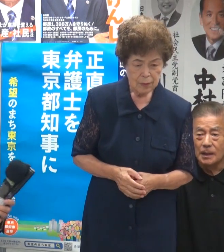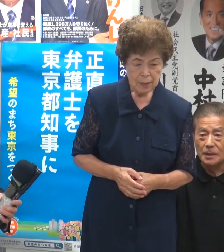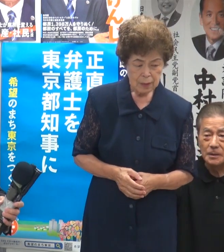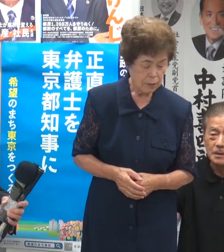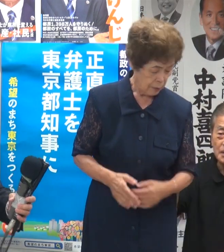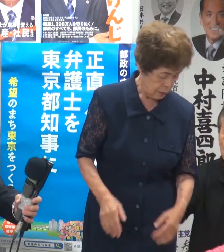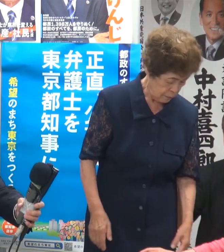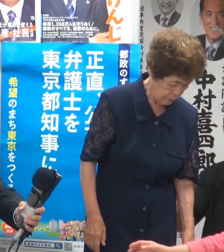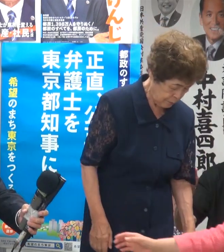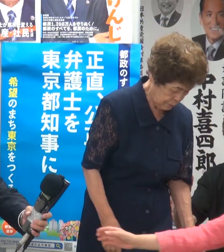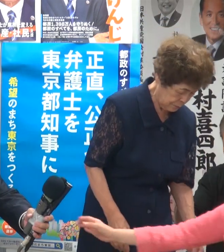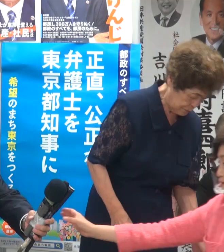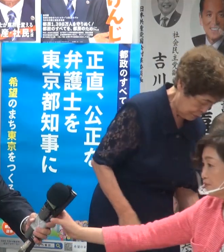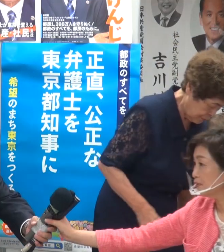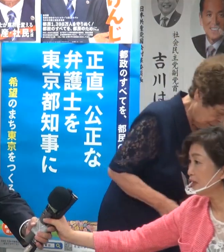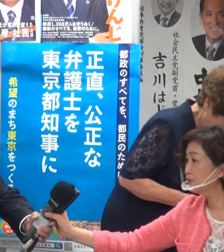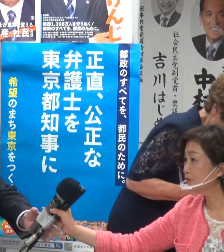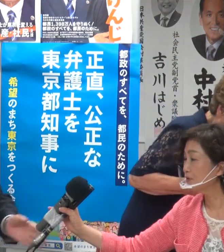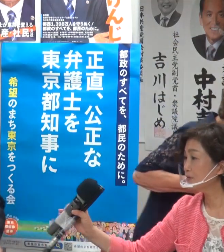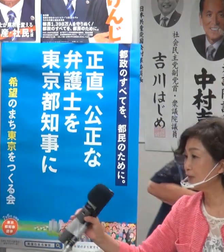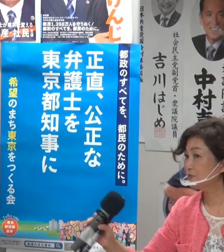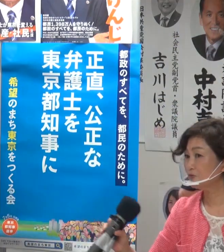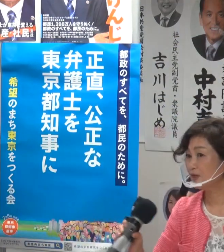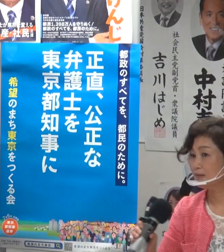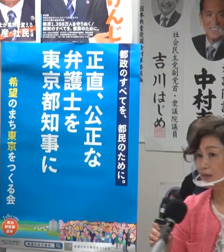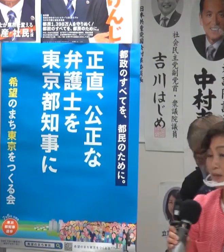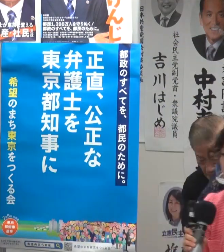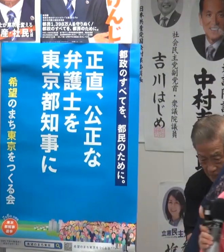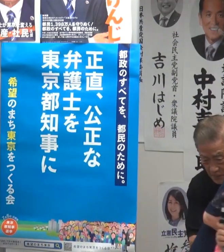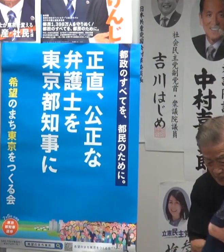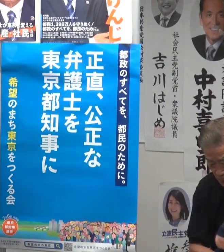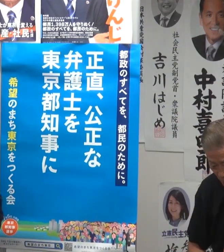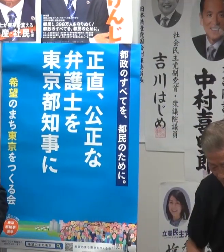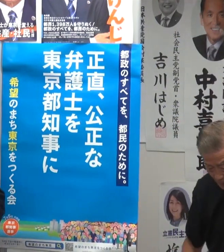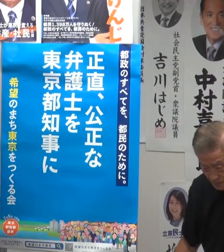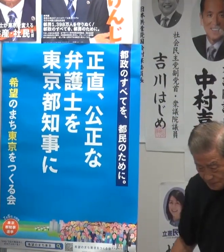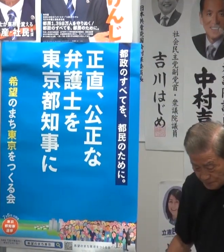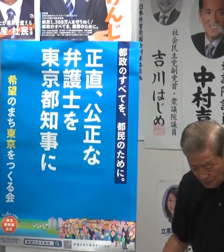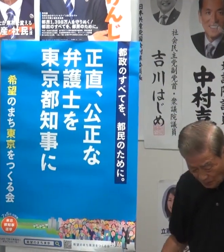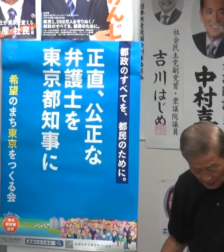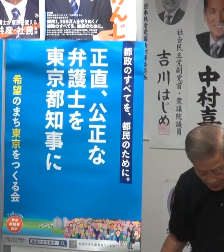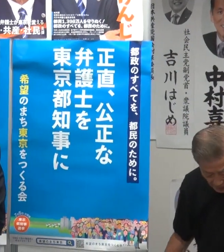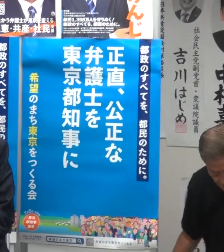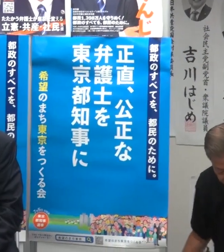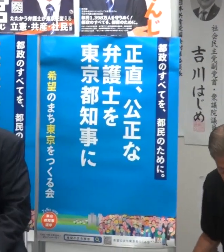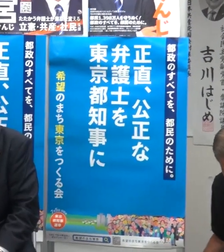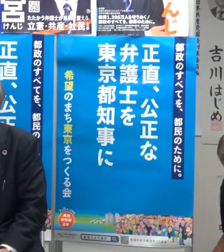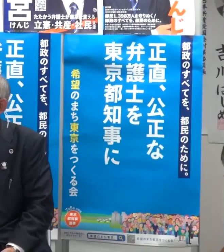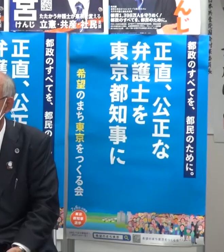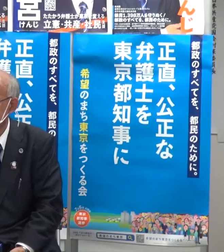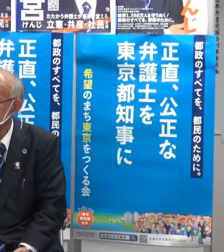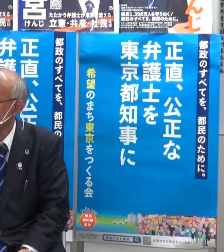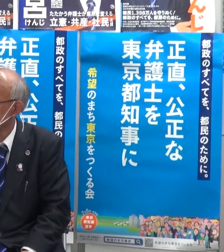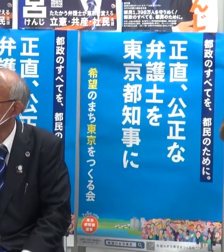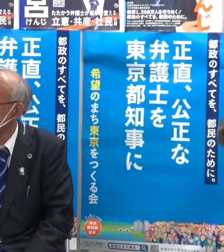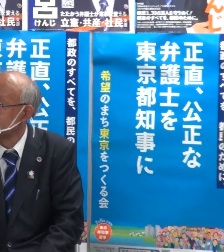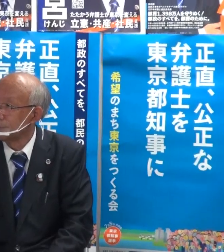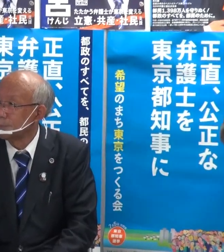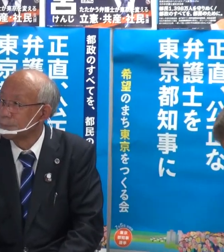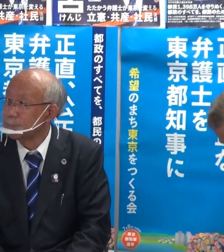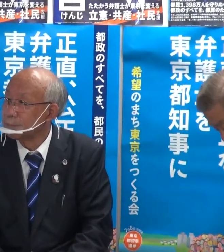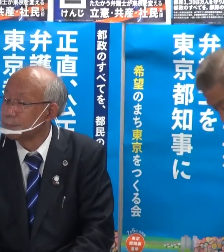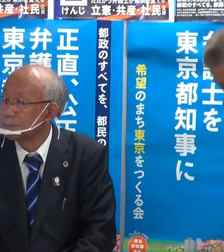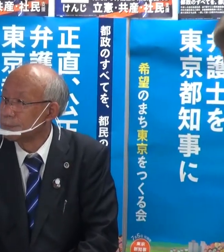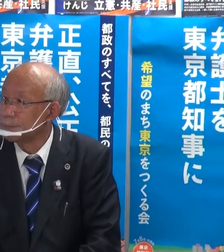よろしいですか。他のネットだったり、その選挙戦の中身について、それぞれ の手